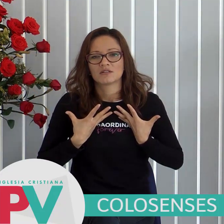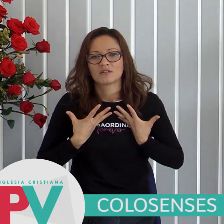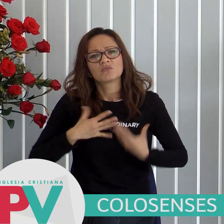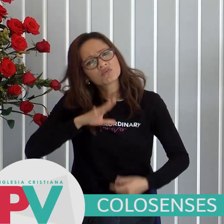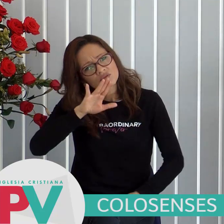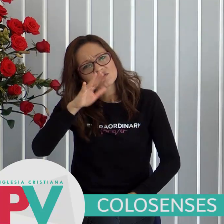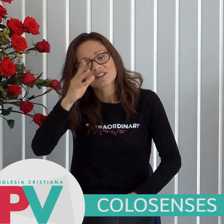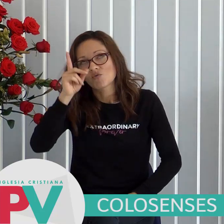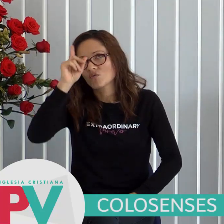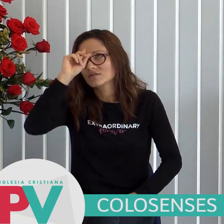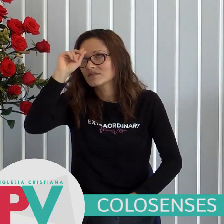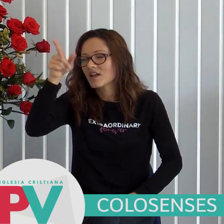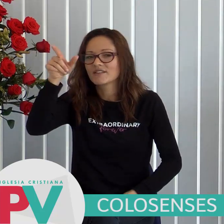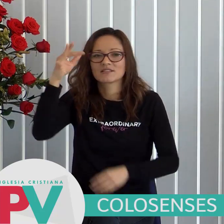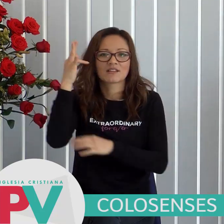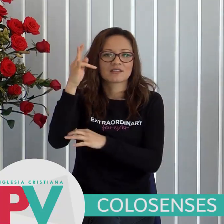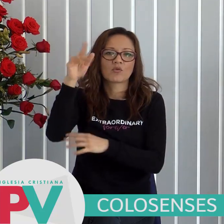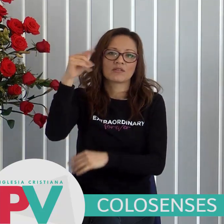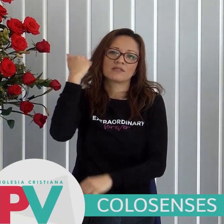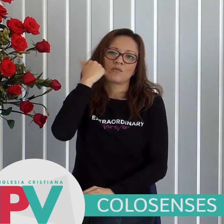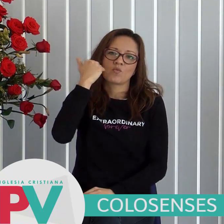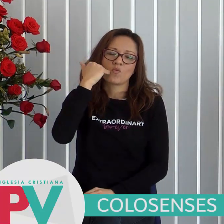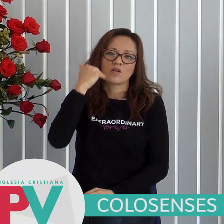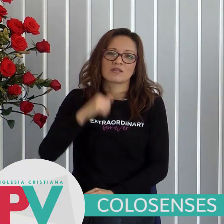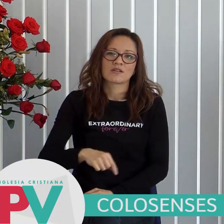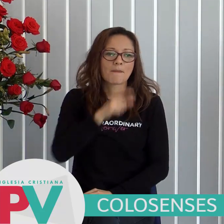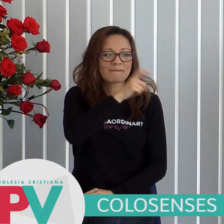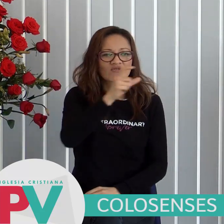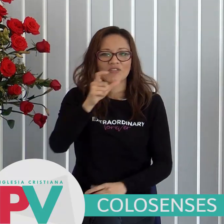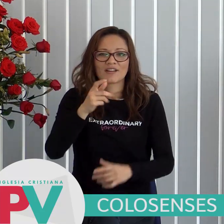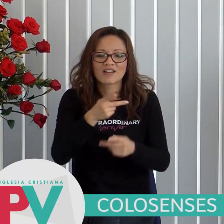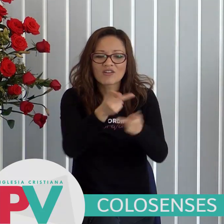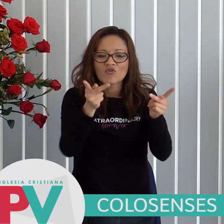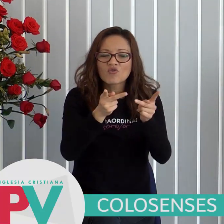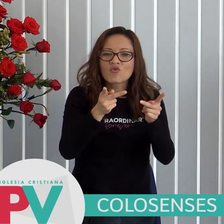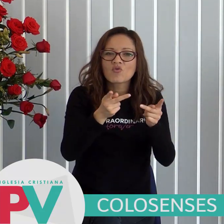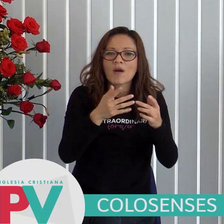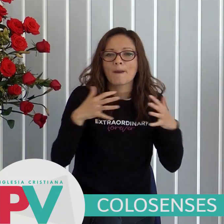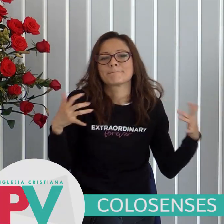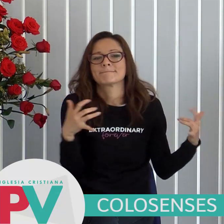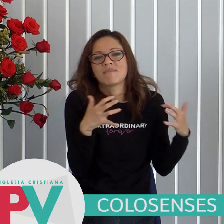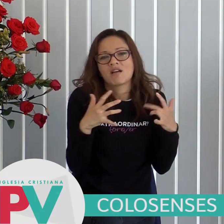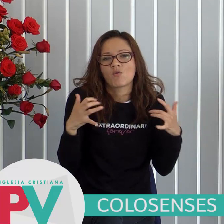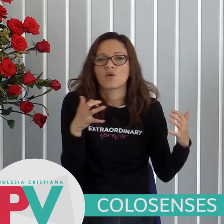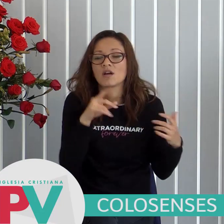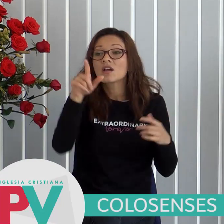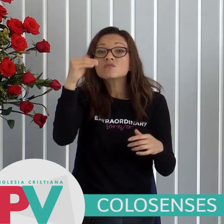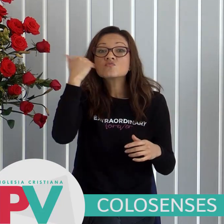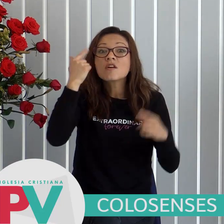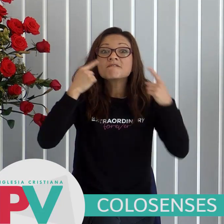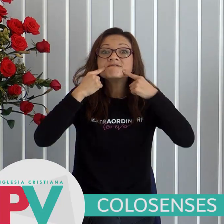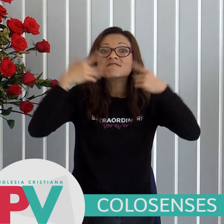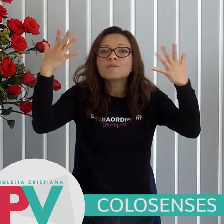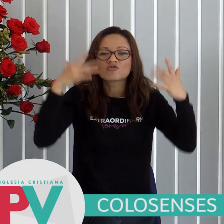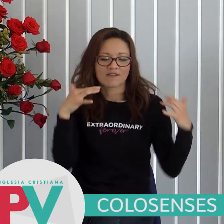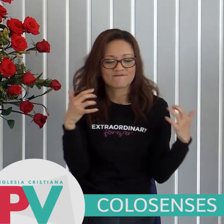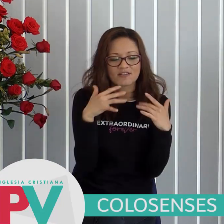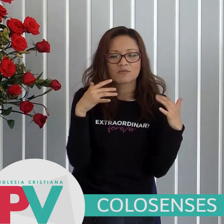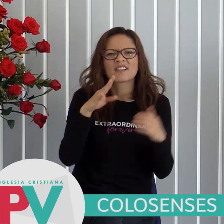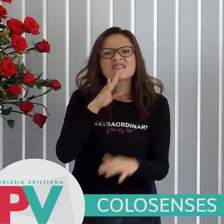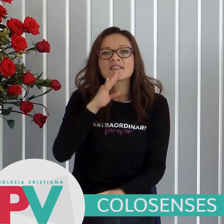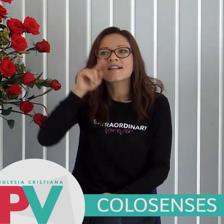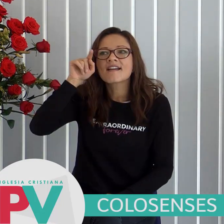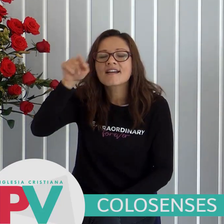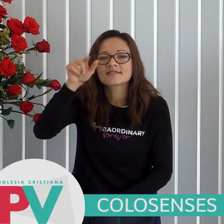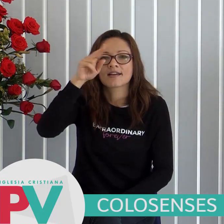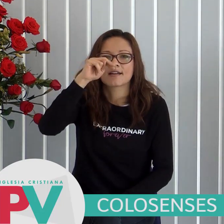Usted no sabe el testimonio que tiene esa mujer ante la gente de Valledupar. Era una mujer famosa en Valledupar. Nefer